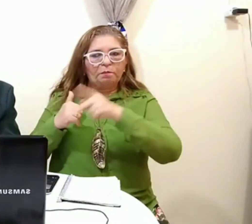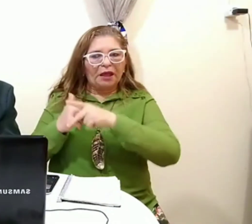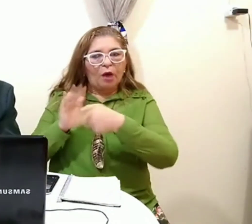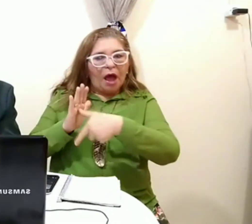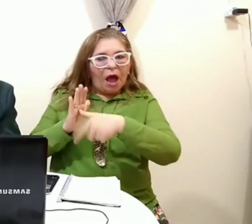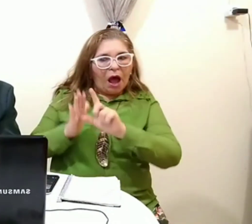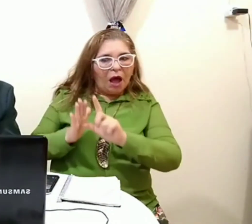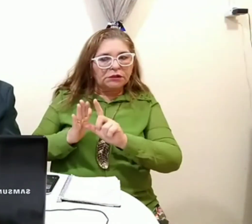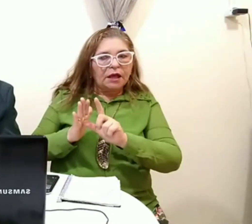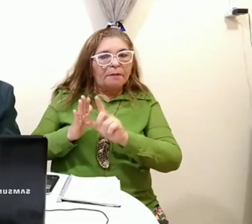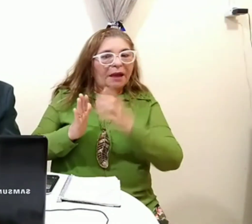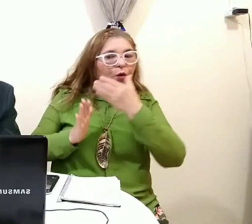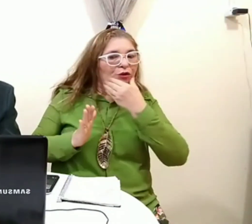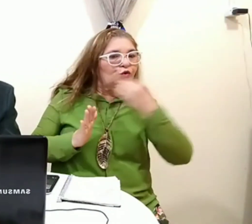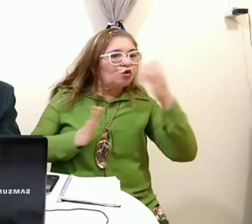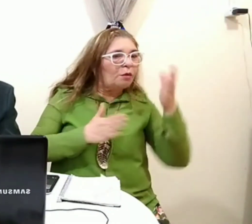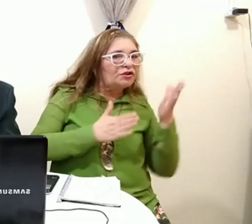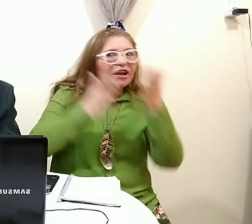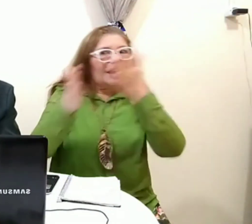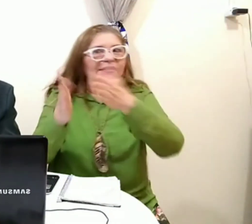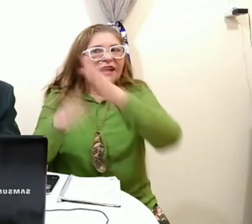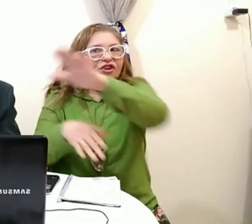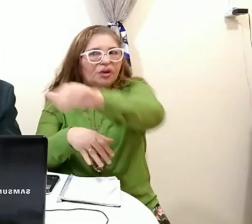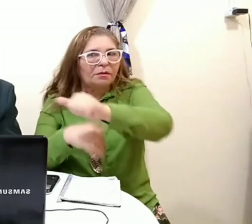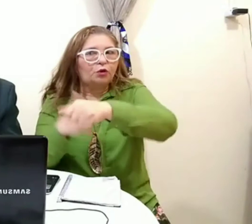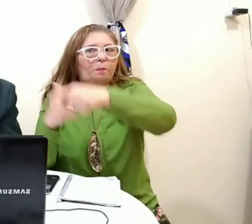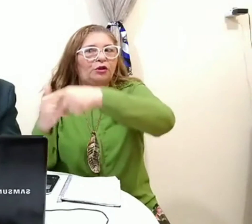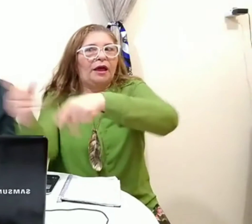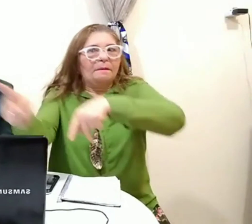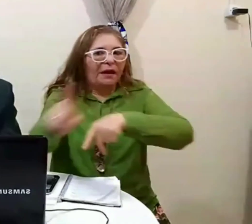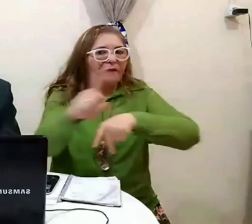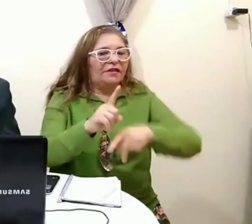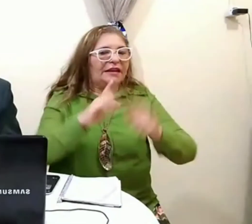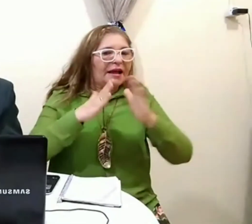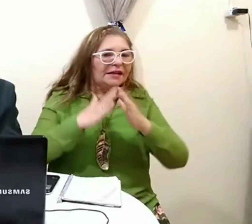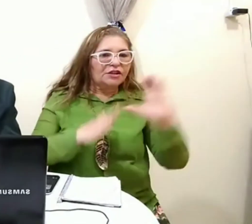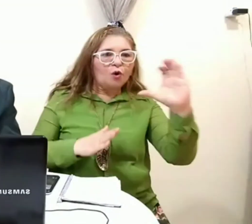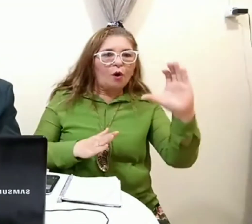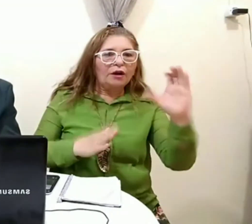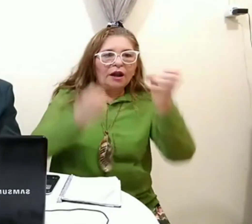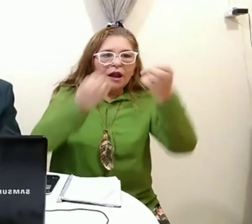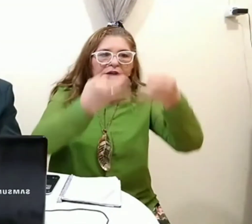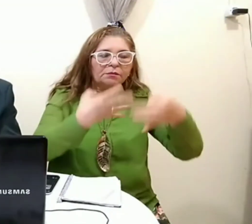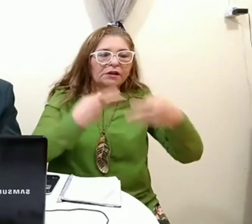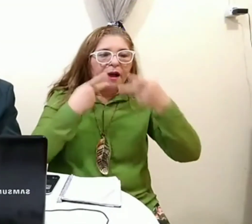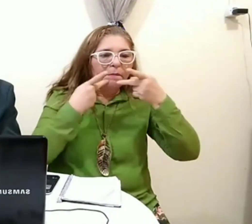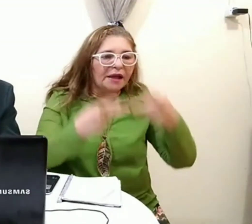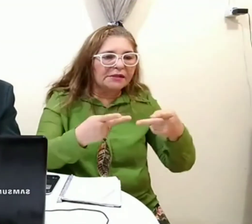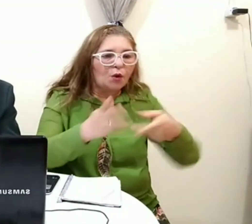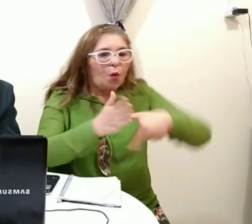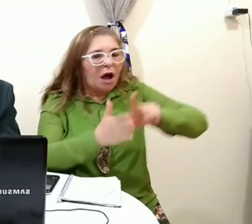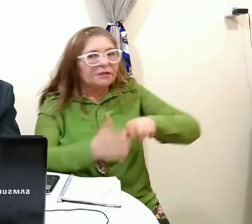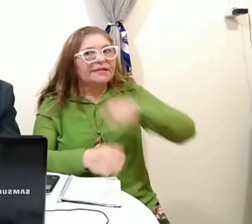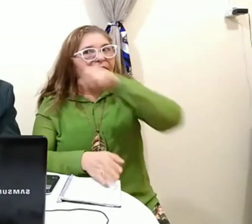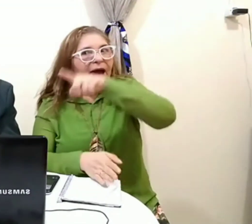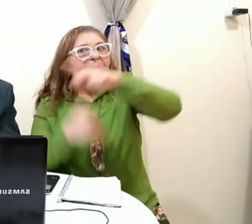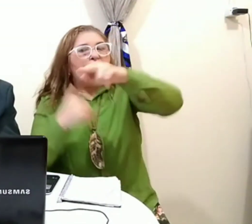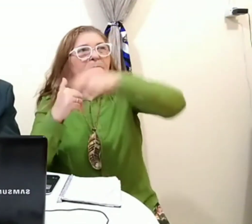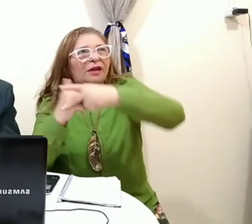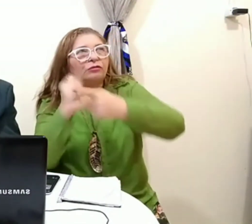coração do seu apóstolo, do discípulo chamado Pedro, para que ele então fosse com